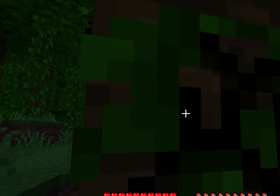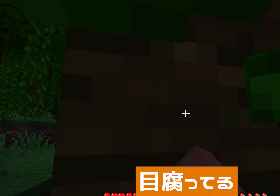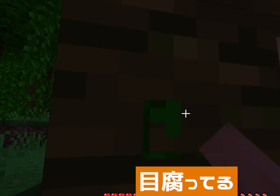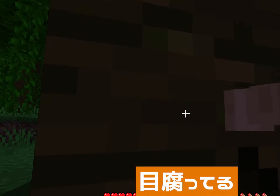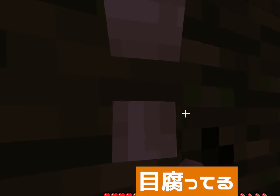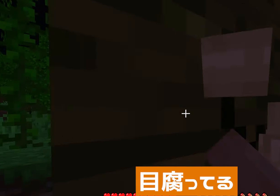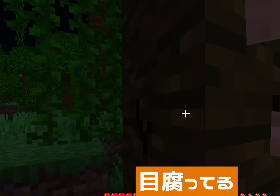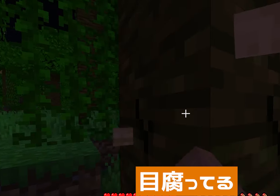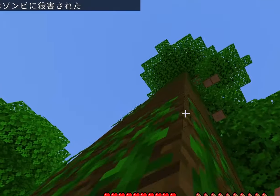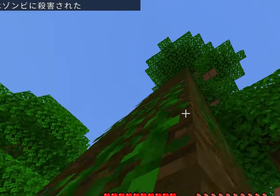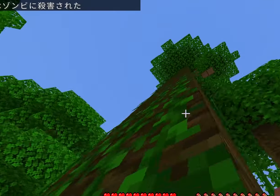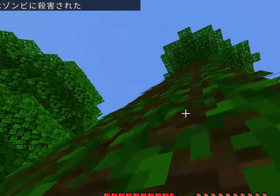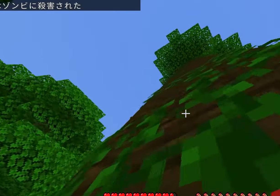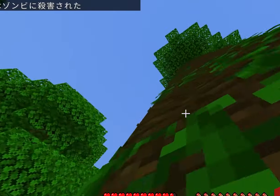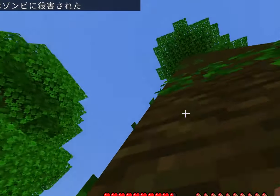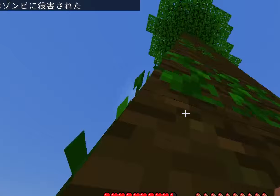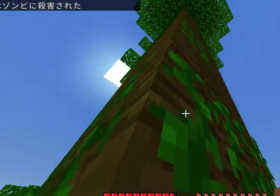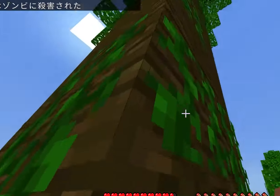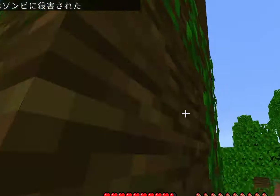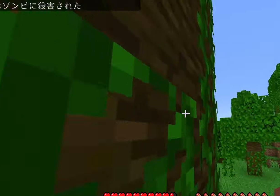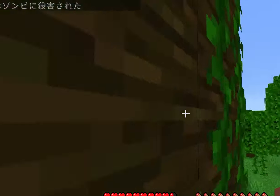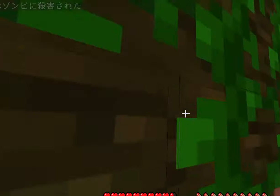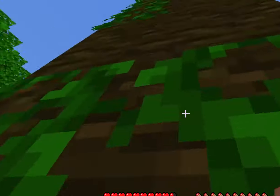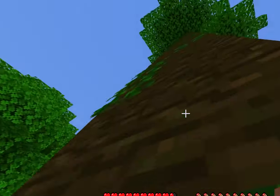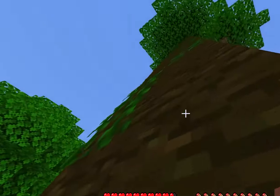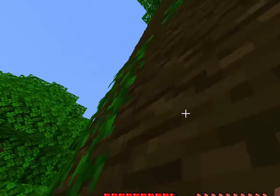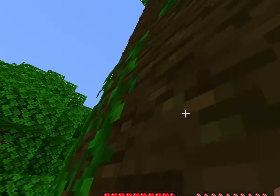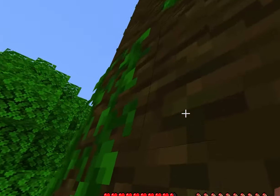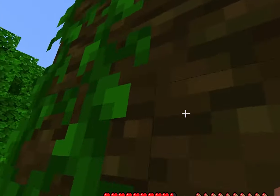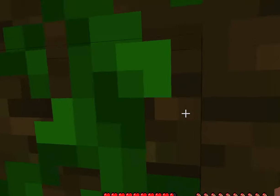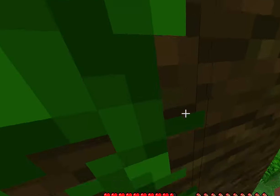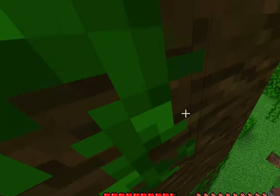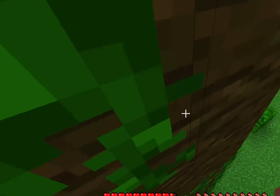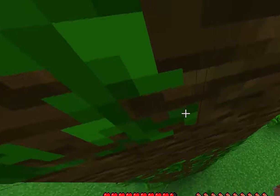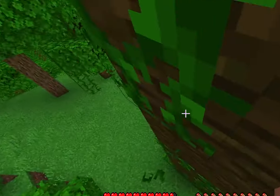上に腐ってる痛い!くない!ダメだ